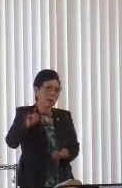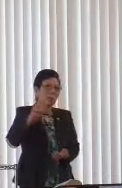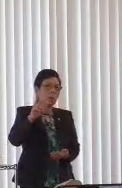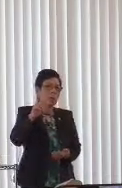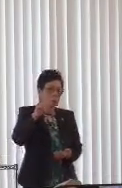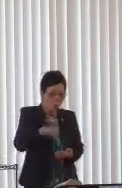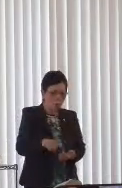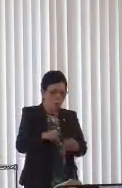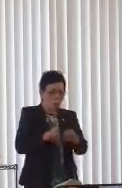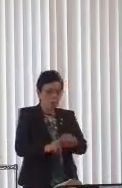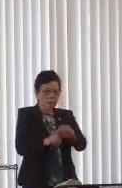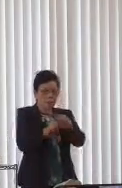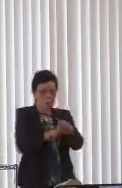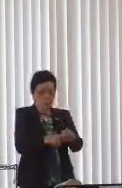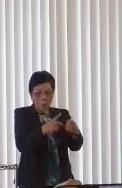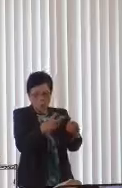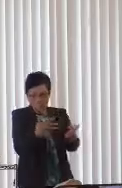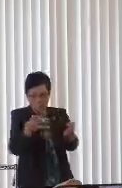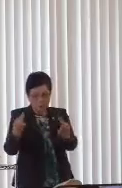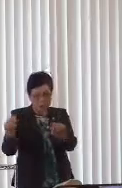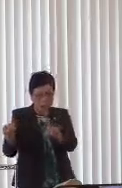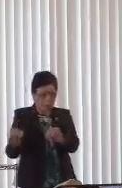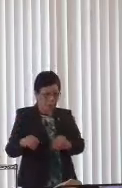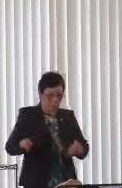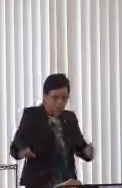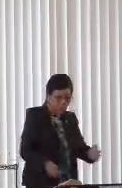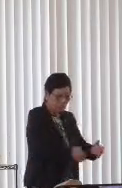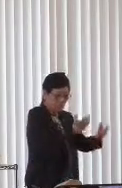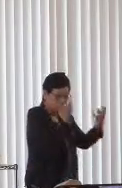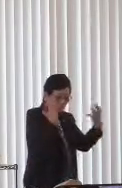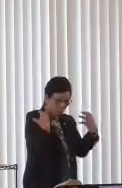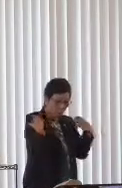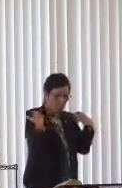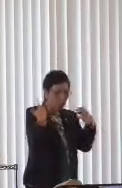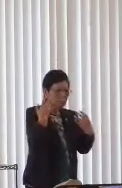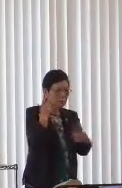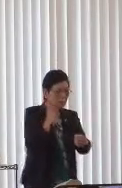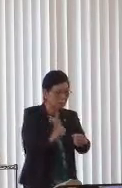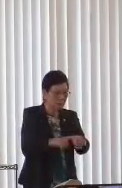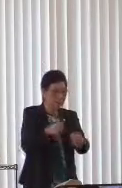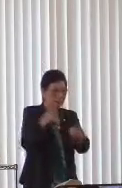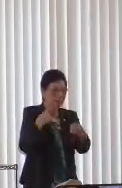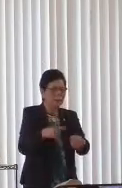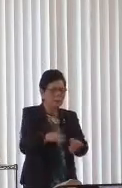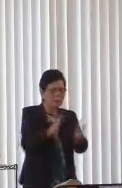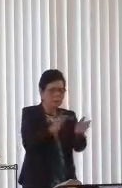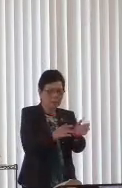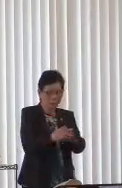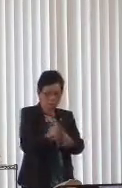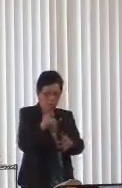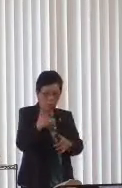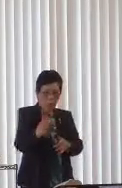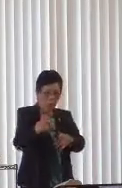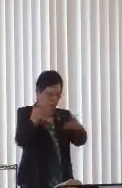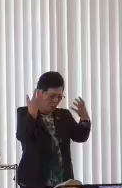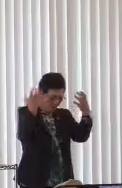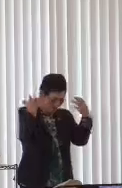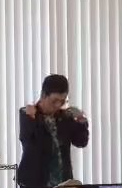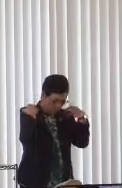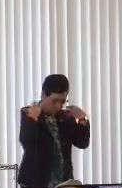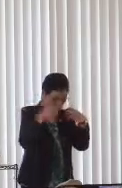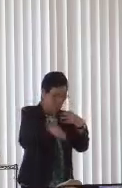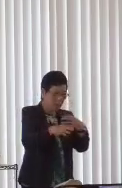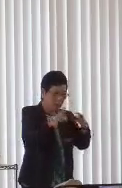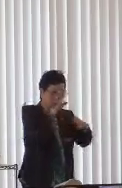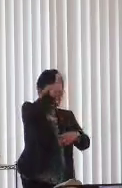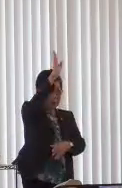ると、キリストも多くの人の罪を負うためにただ一度身を捧げられた後、二度目には罪を負うためではな